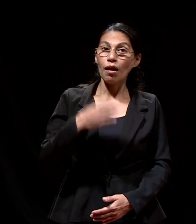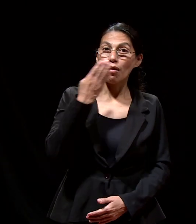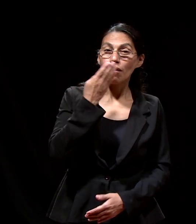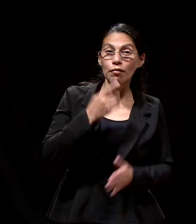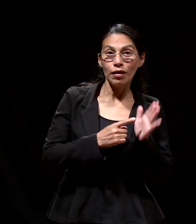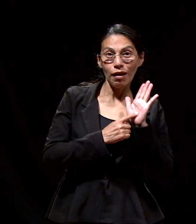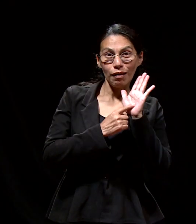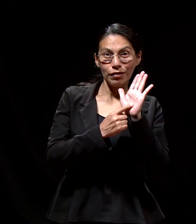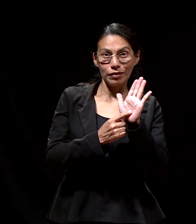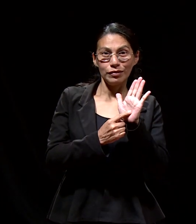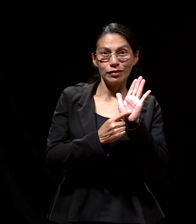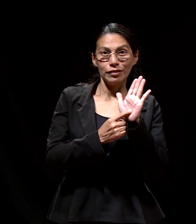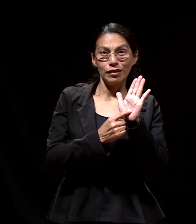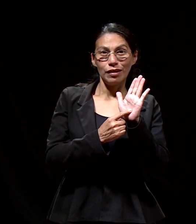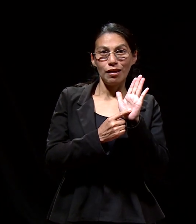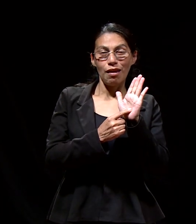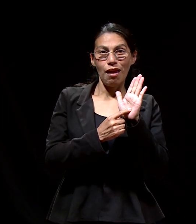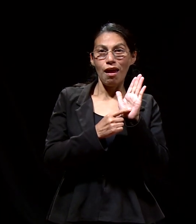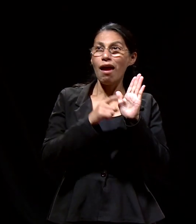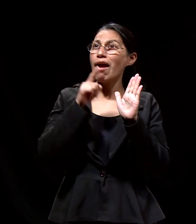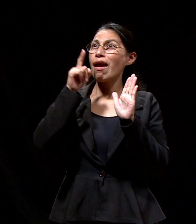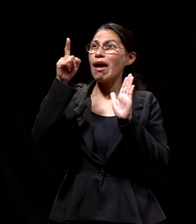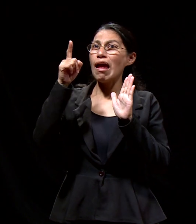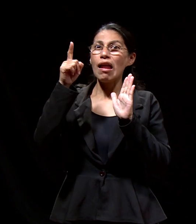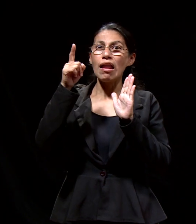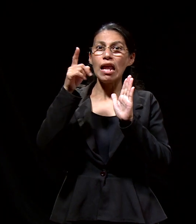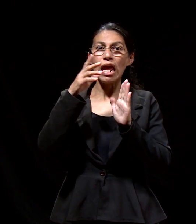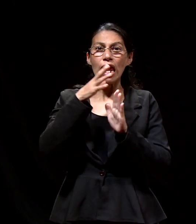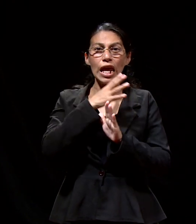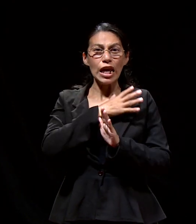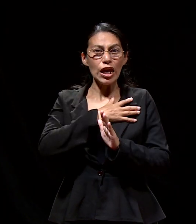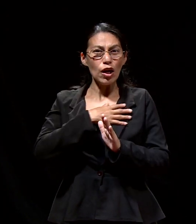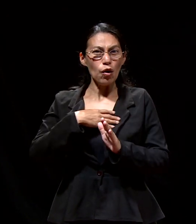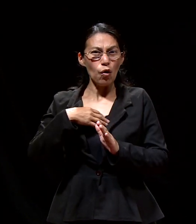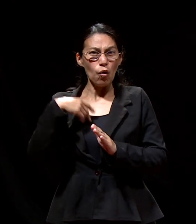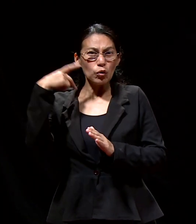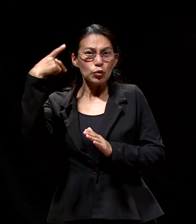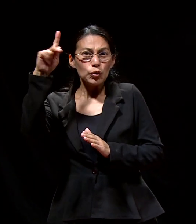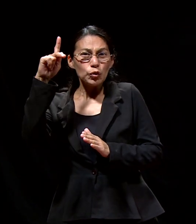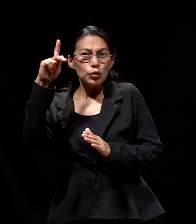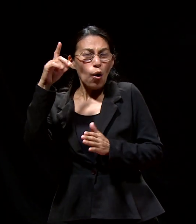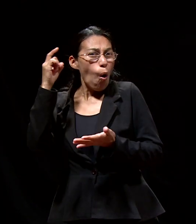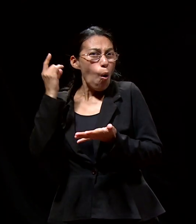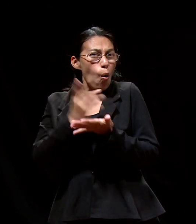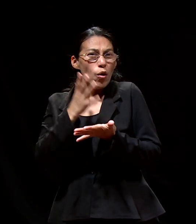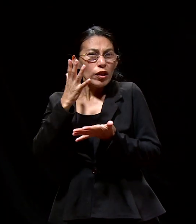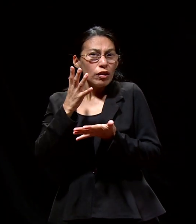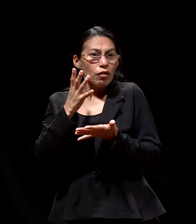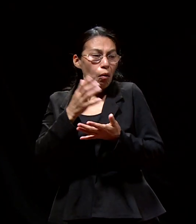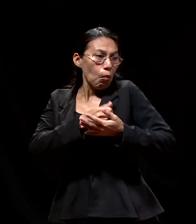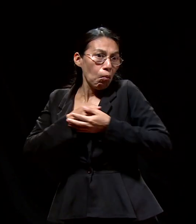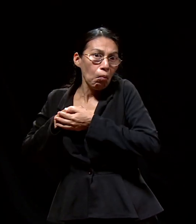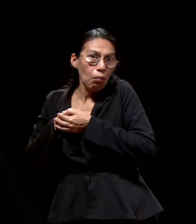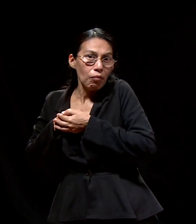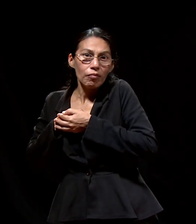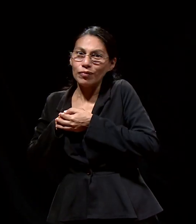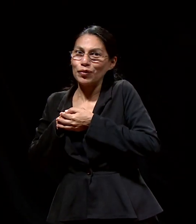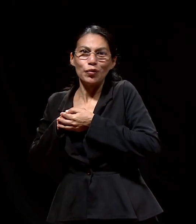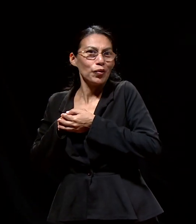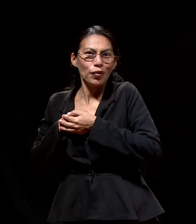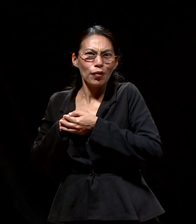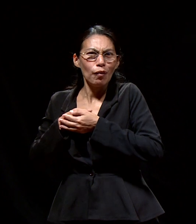la Biblia dice que el que no escatimo a su propio Hijo sino que lo entrego